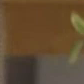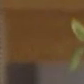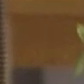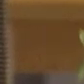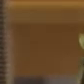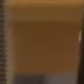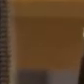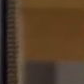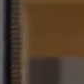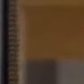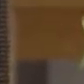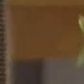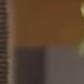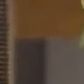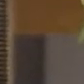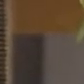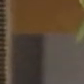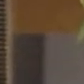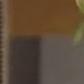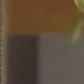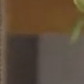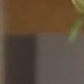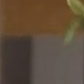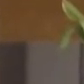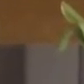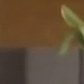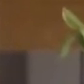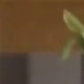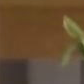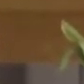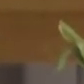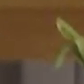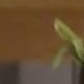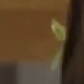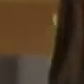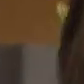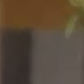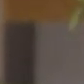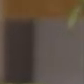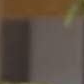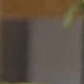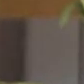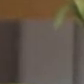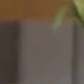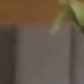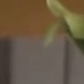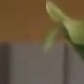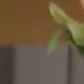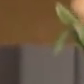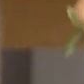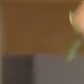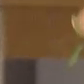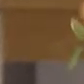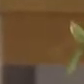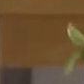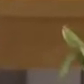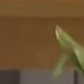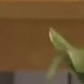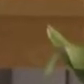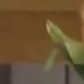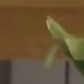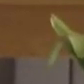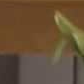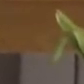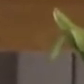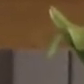gestionando la información para mejorar las actividades de investigación, de docencia y de extensión,